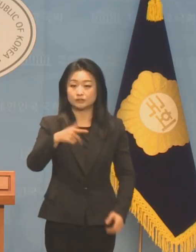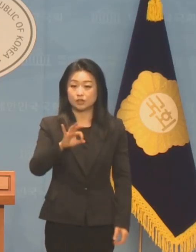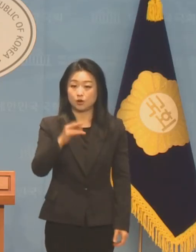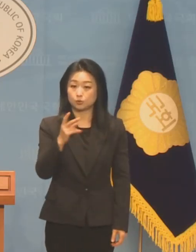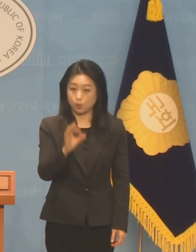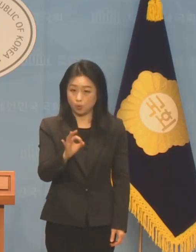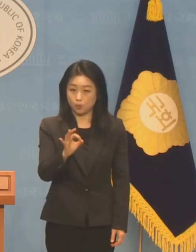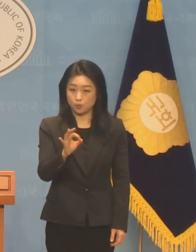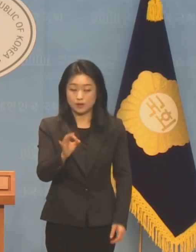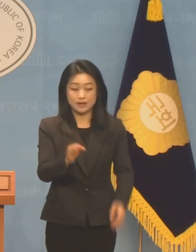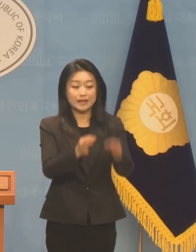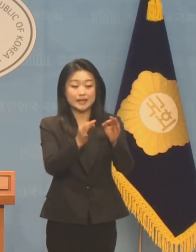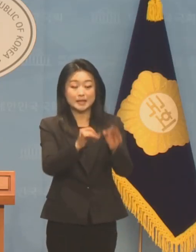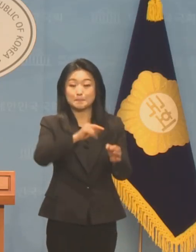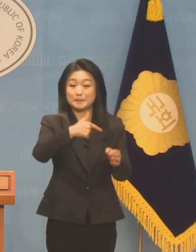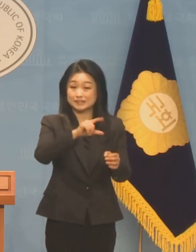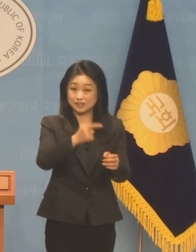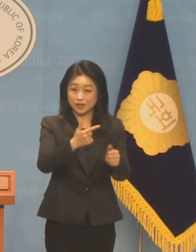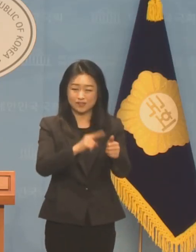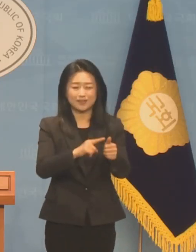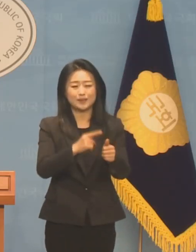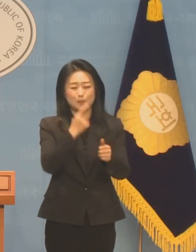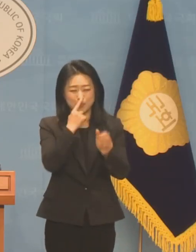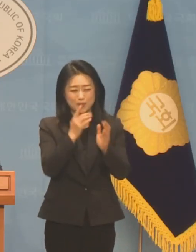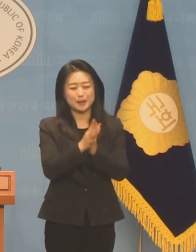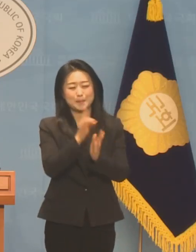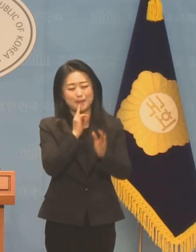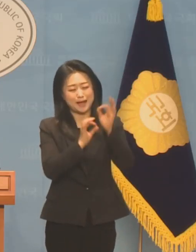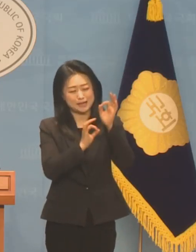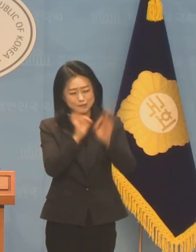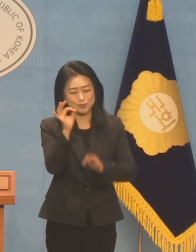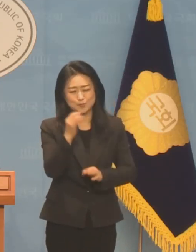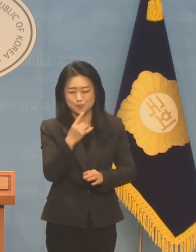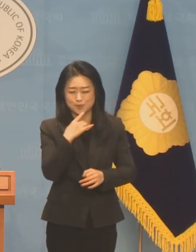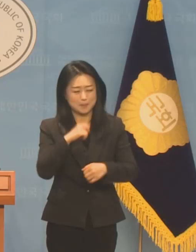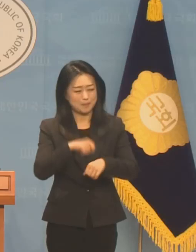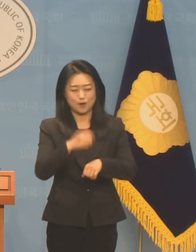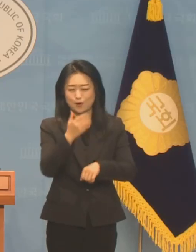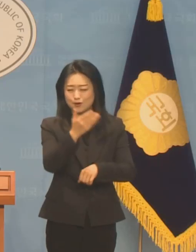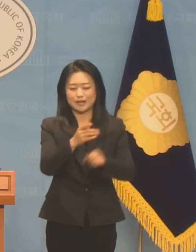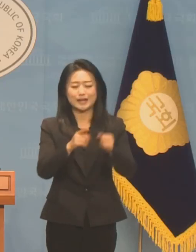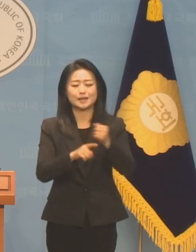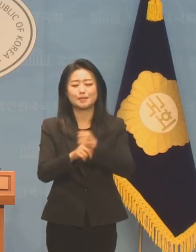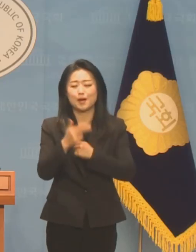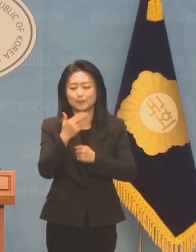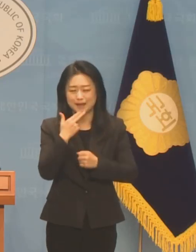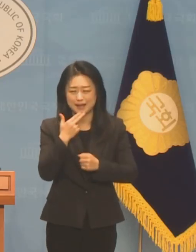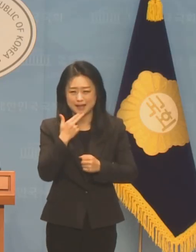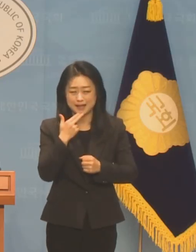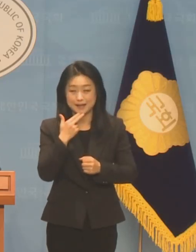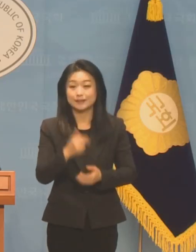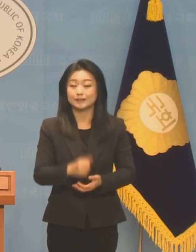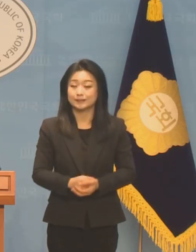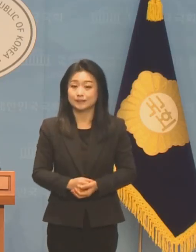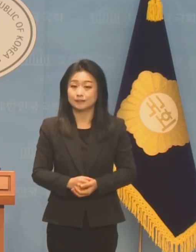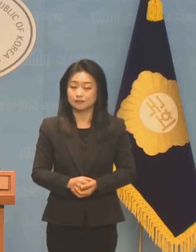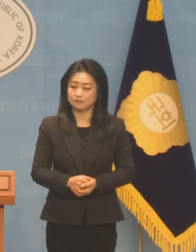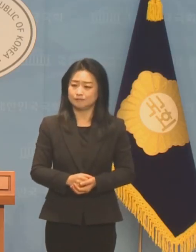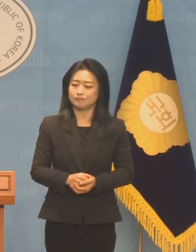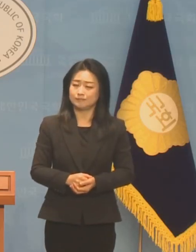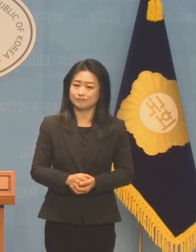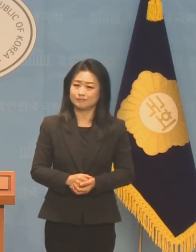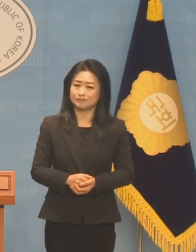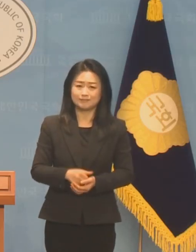김 의원의 언행을 단순 실수로 치부하며 징계 사유가 되지 않는다고 감싸고 있습니다.